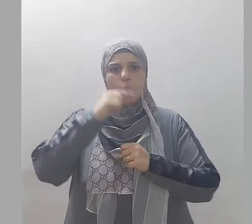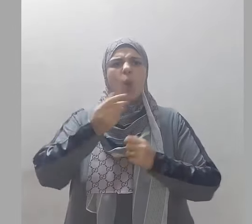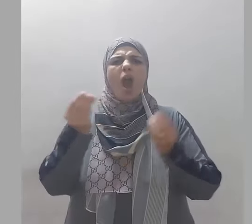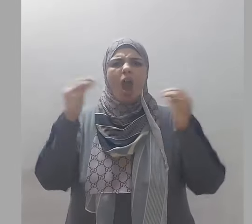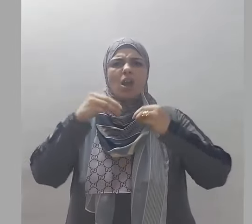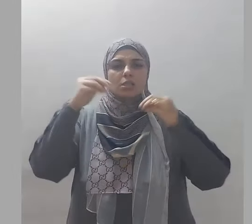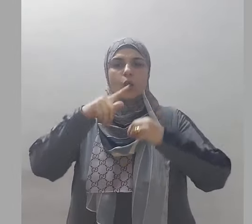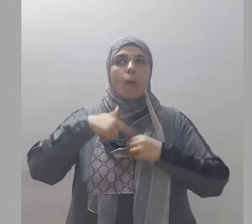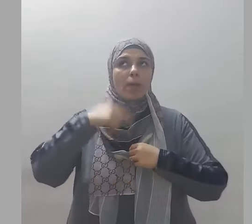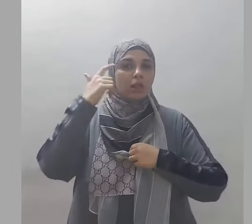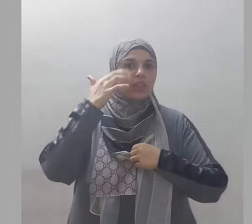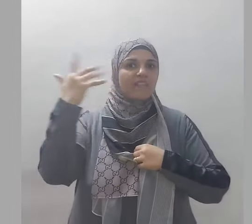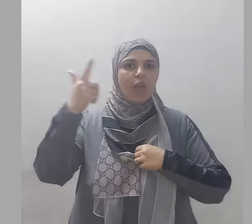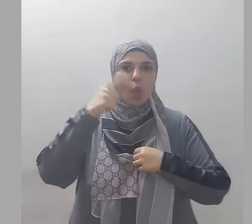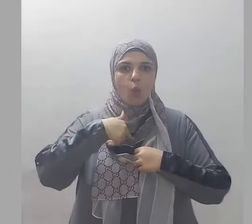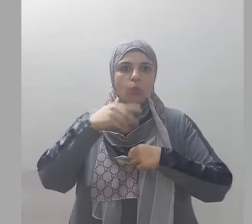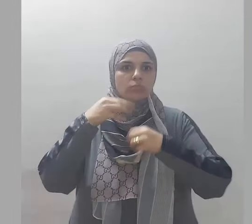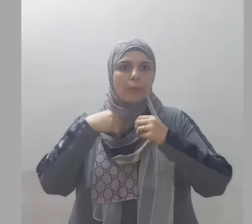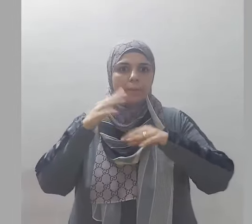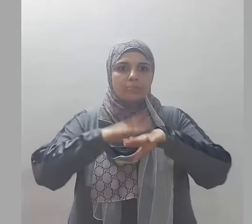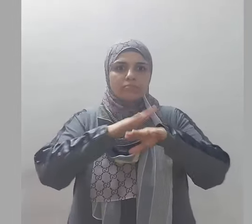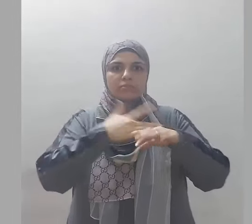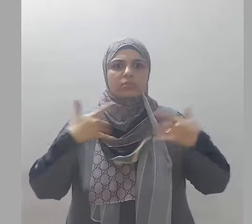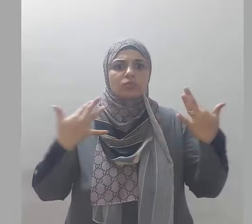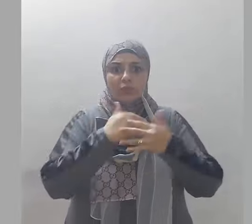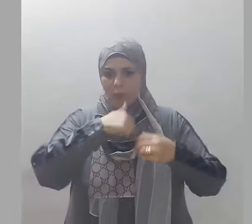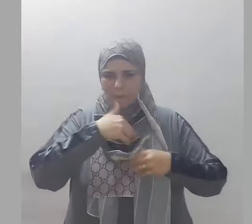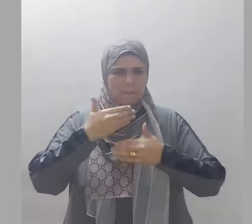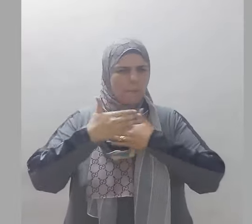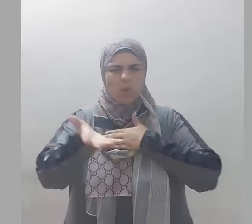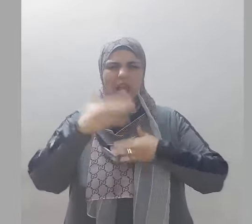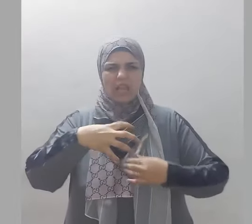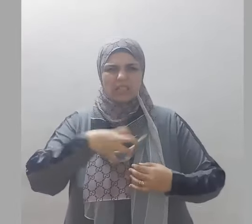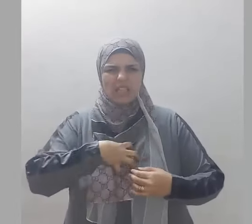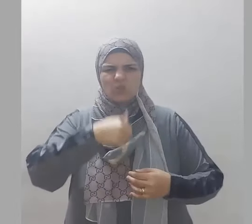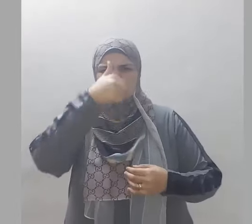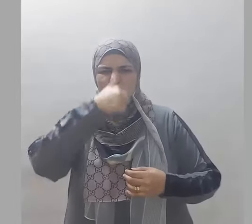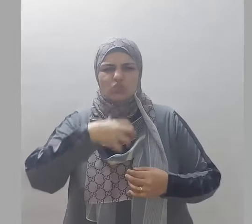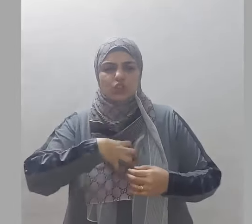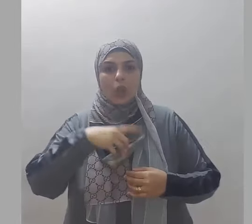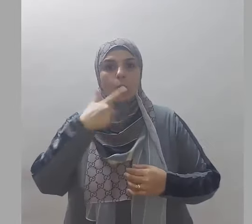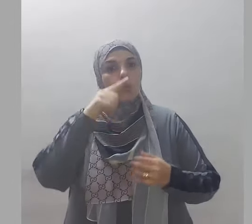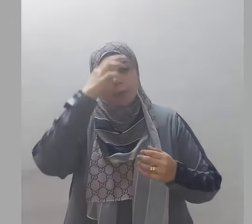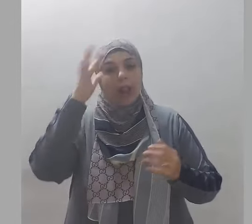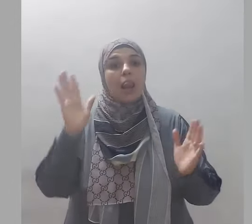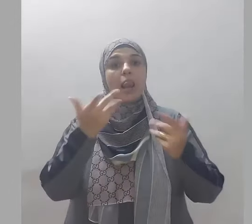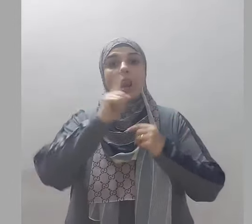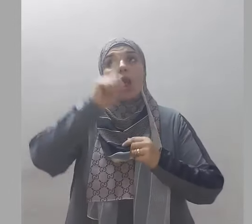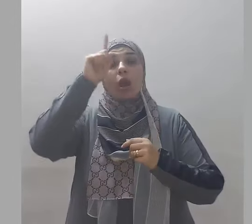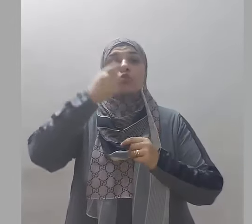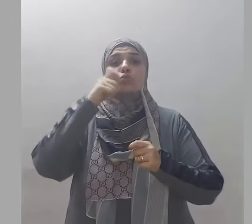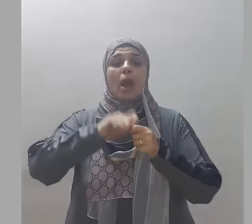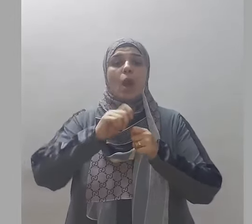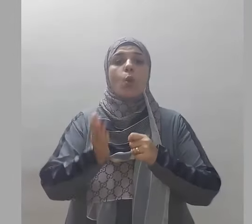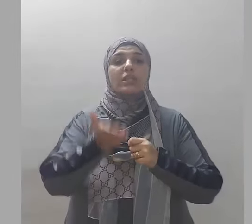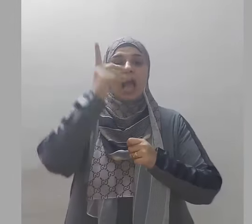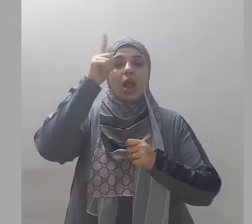تفاؤلا واستبشارا، وأبعدهم عن اليأس والتشاؤم. ولم لا؟ والله عز وجل يقول في الحديث